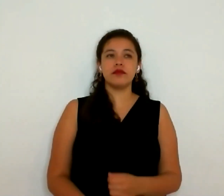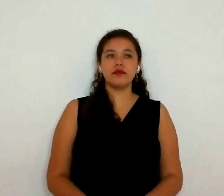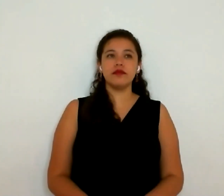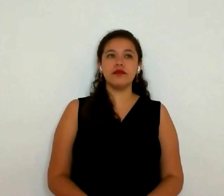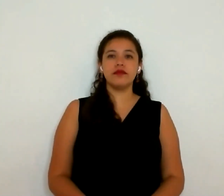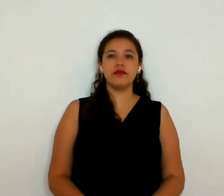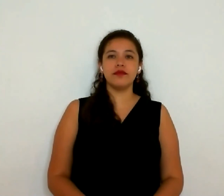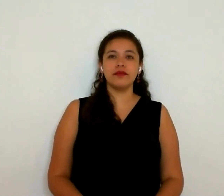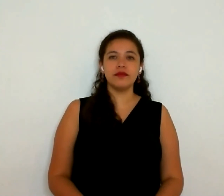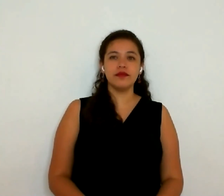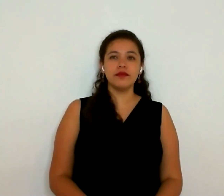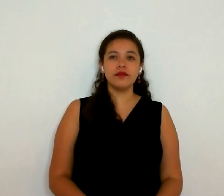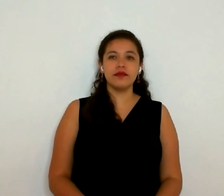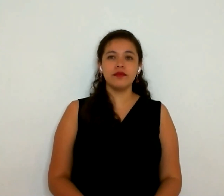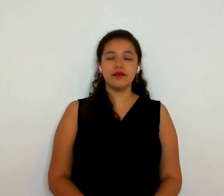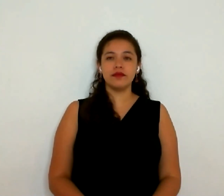e